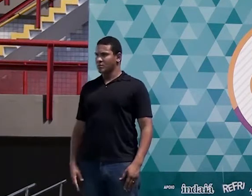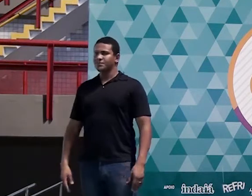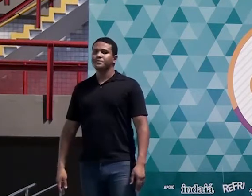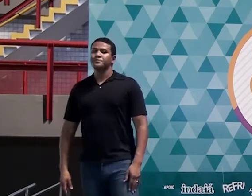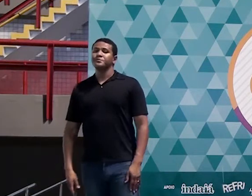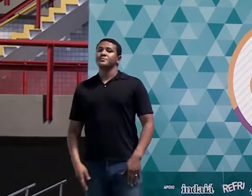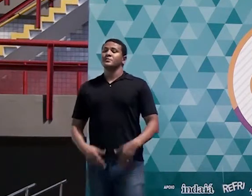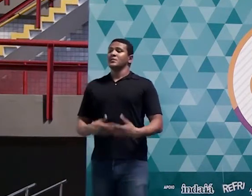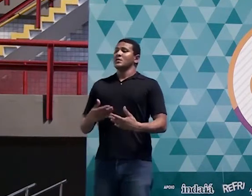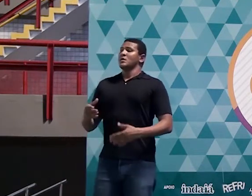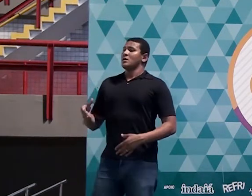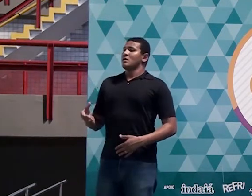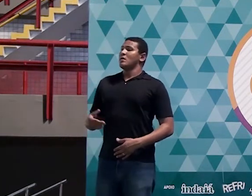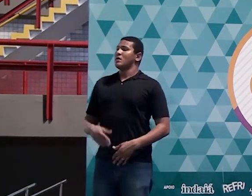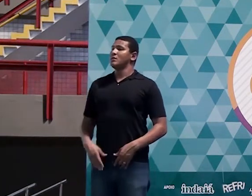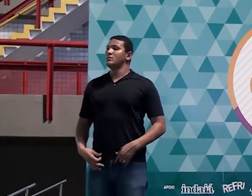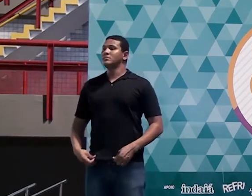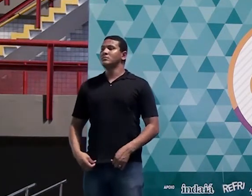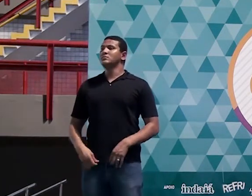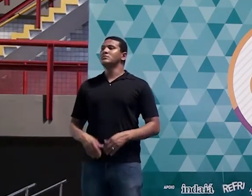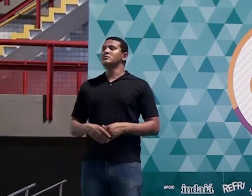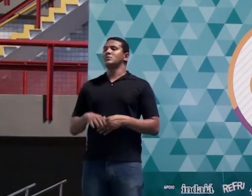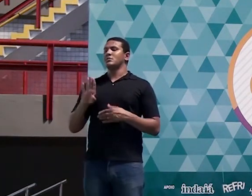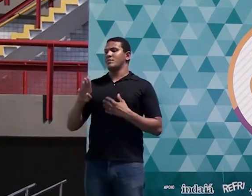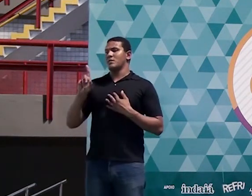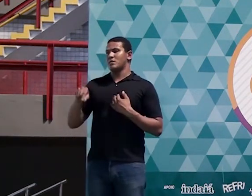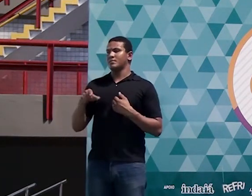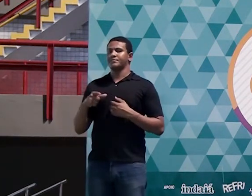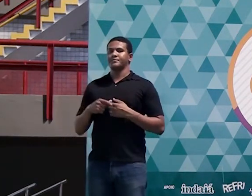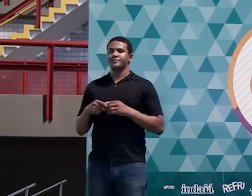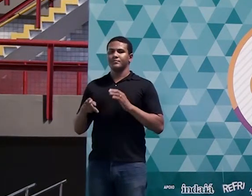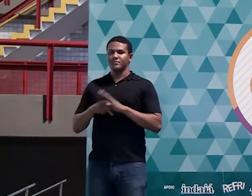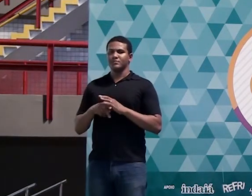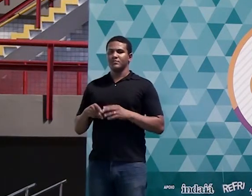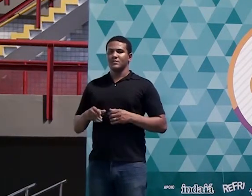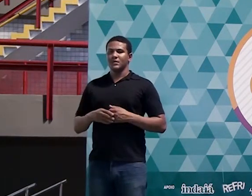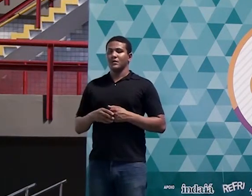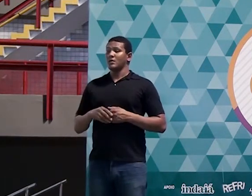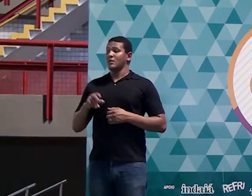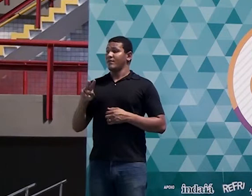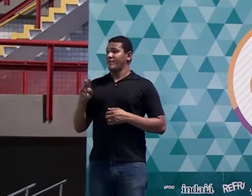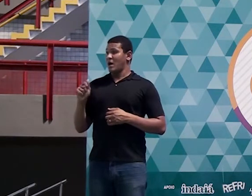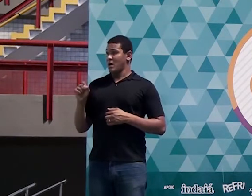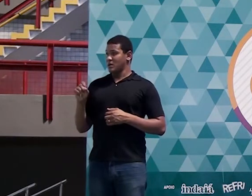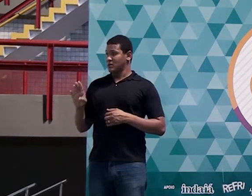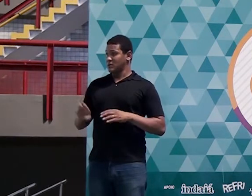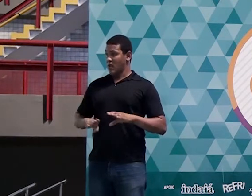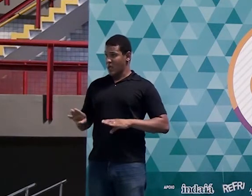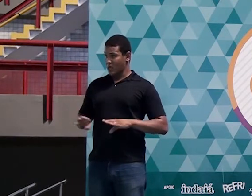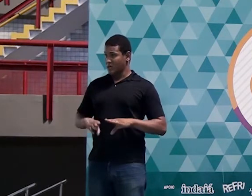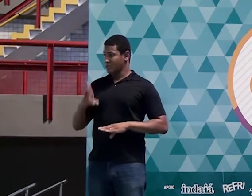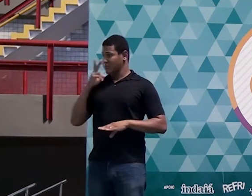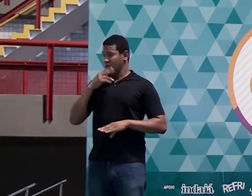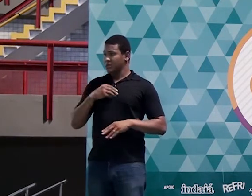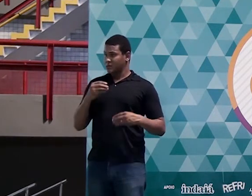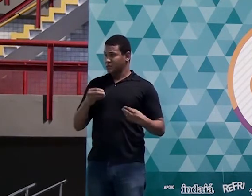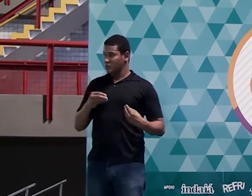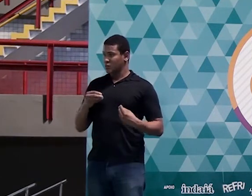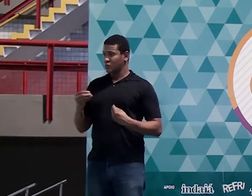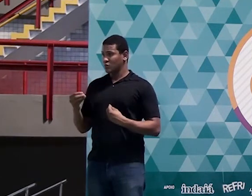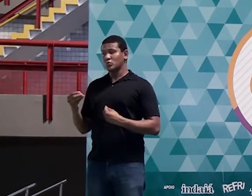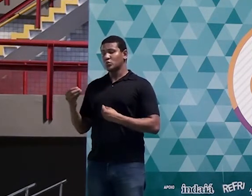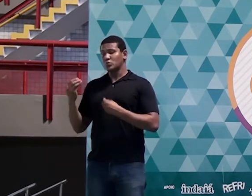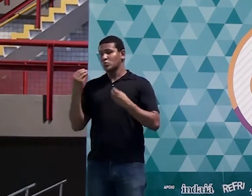consistia num sistema de relações onde o vassalo doava a terra para o suzerano, que ficava obrigado a pagar